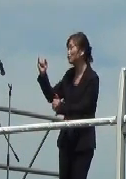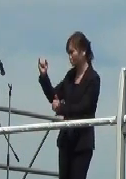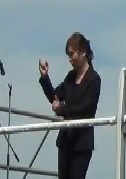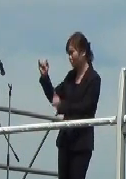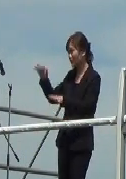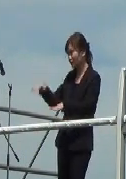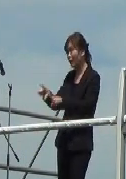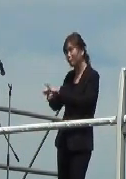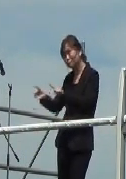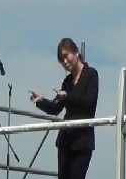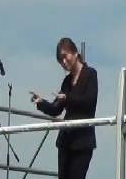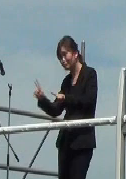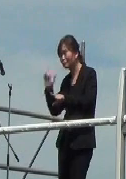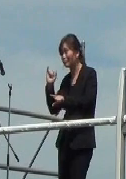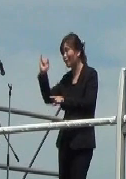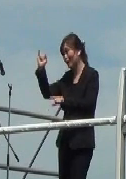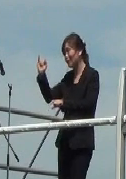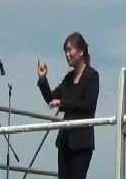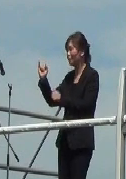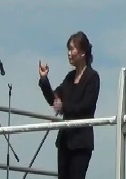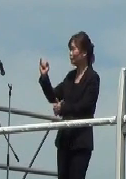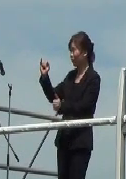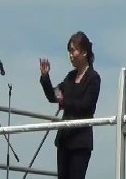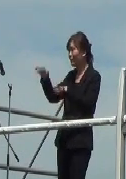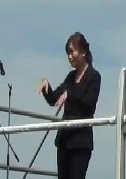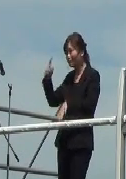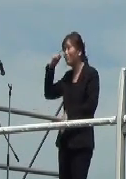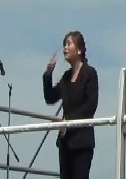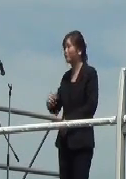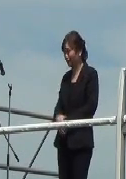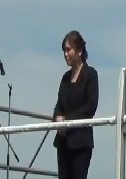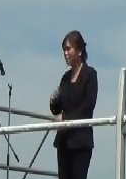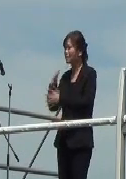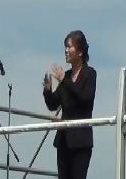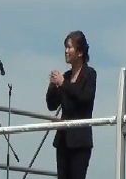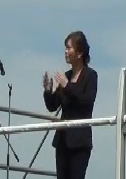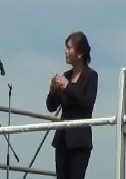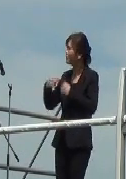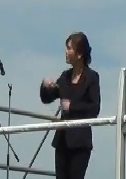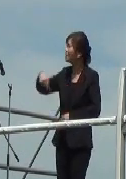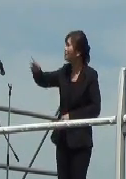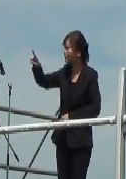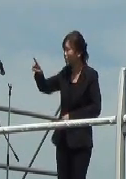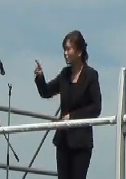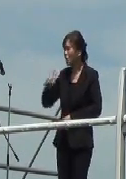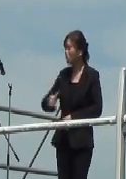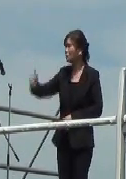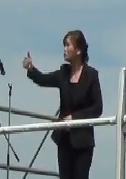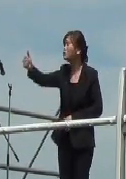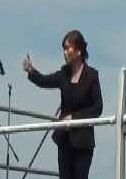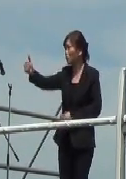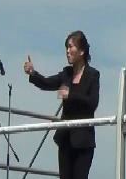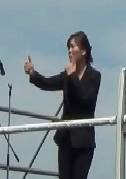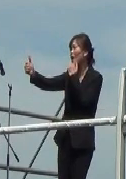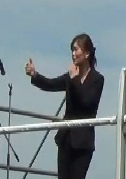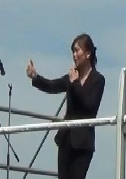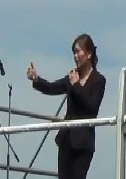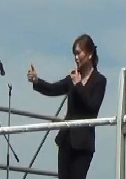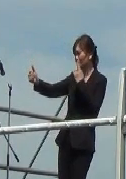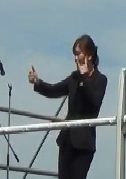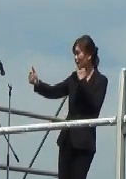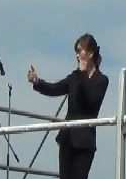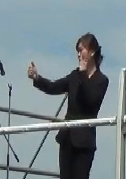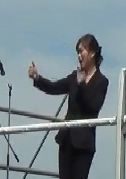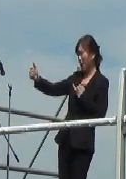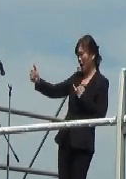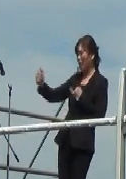しています。戦争に行った息子を待つ母の気持ちというのは私はもう